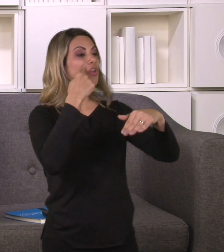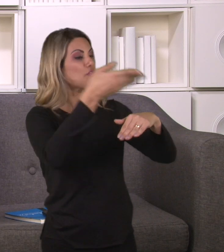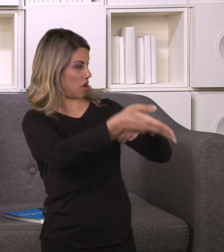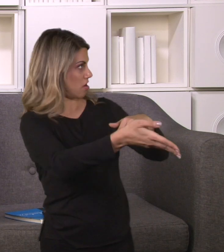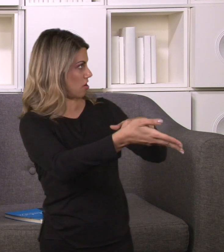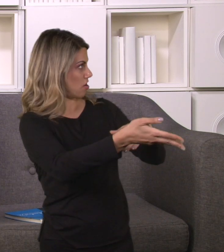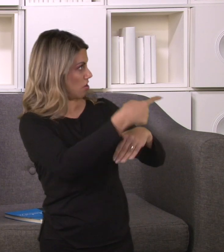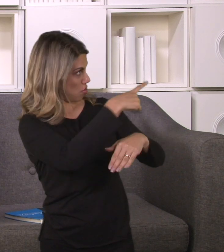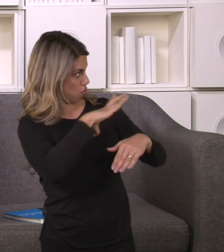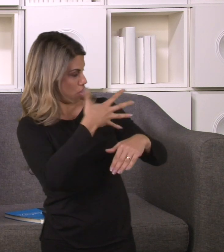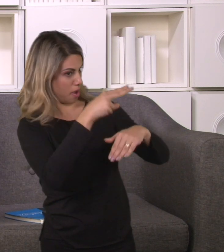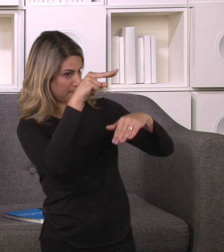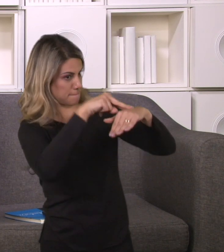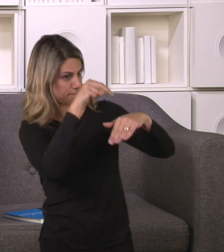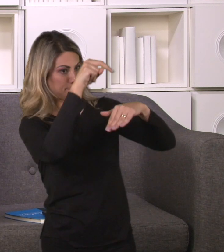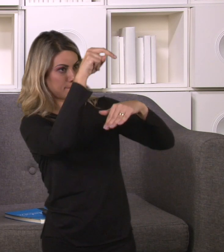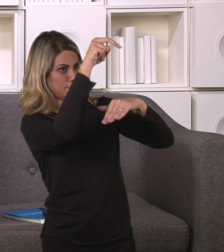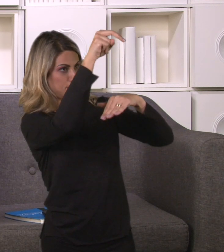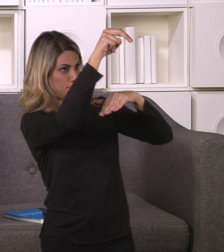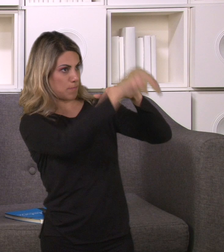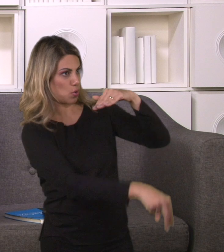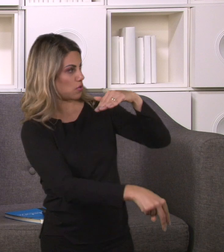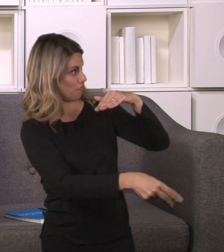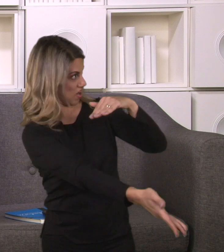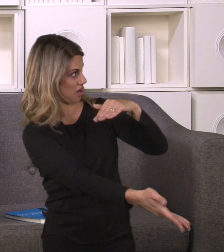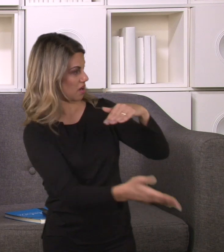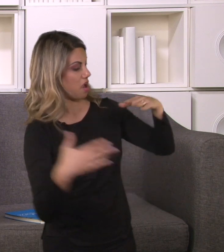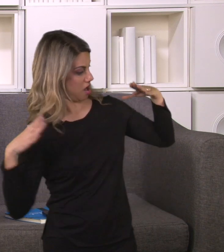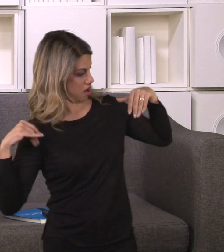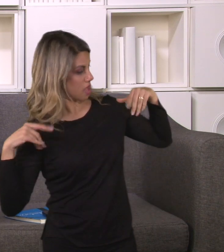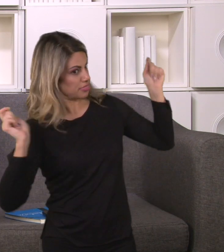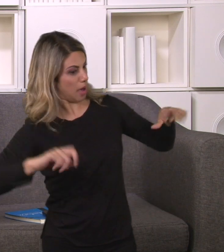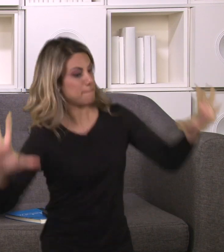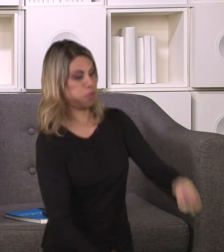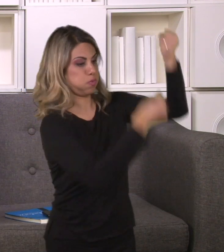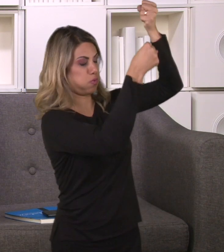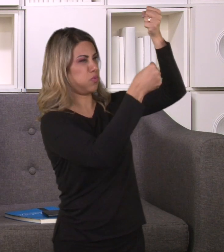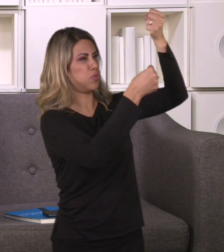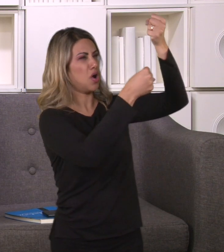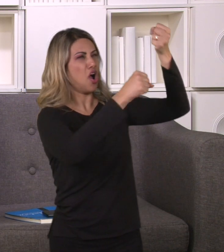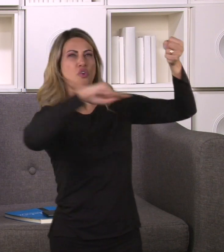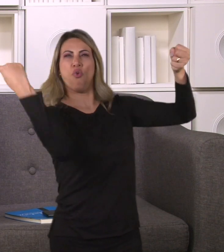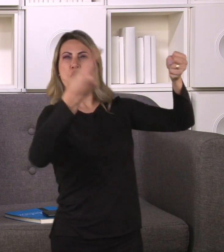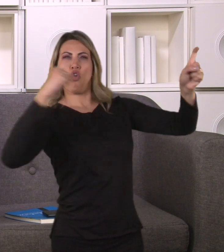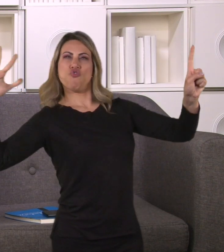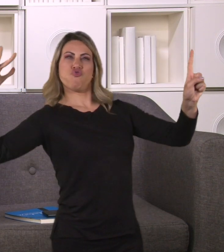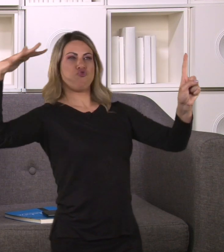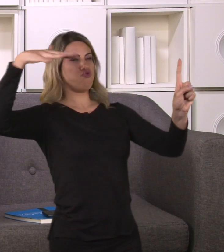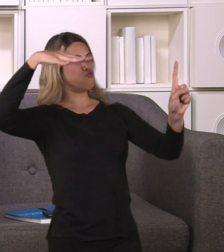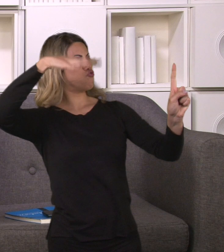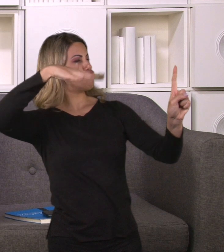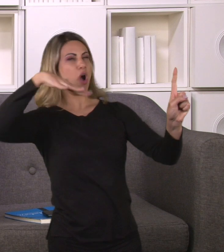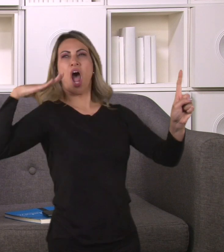vão sustentar você, e você vai ser o centro do universo. Tudo